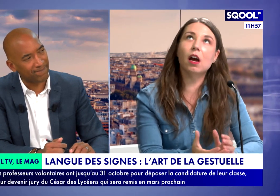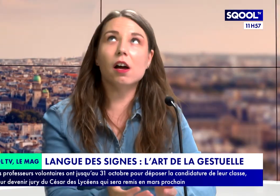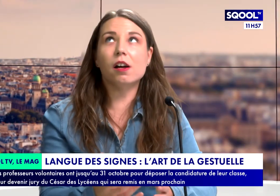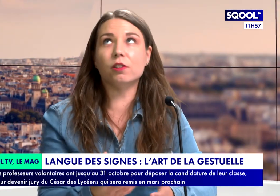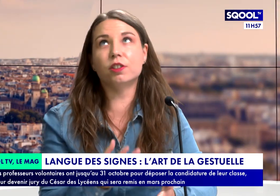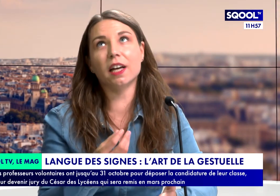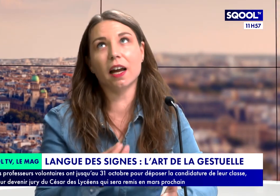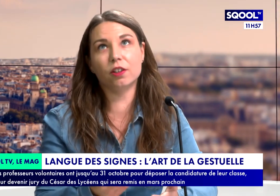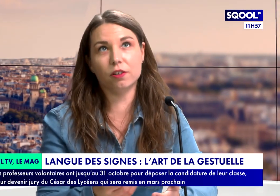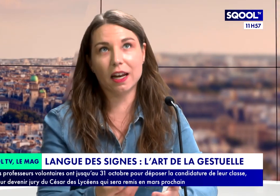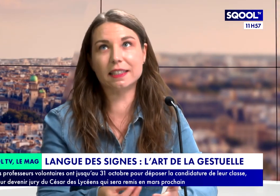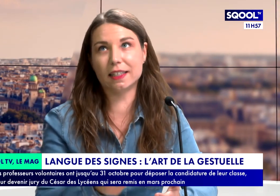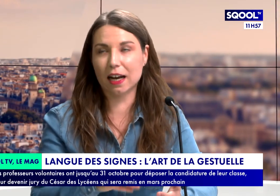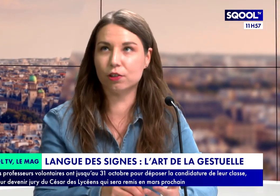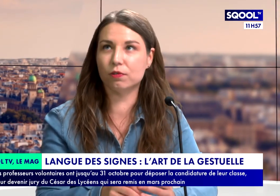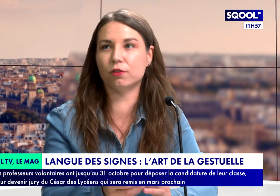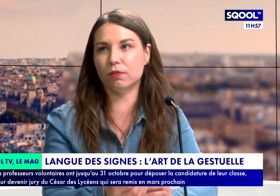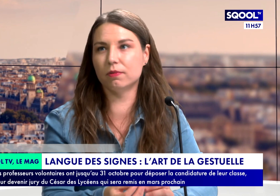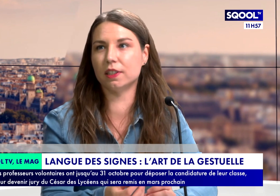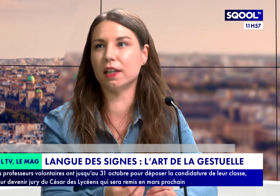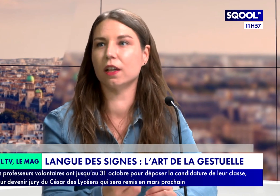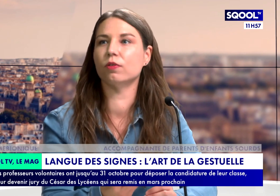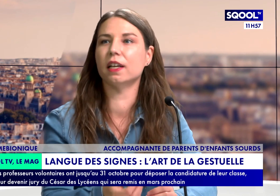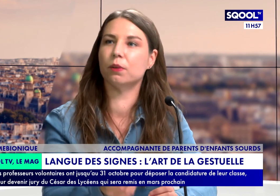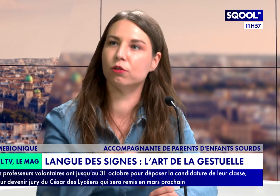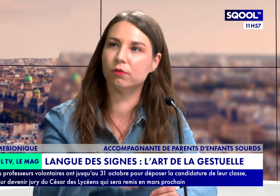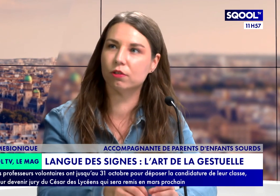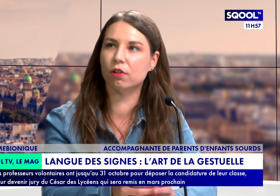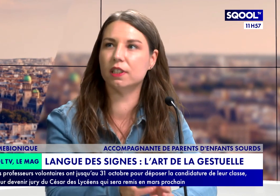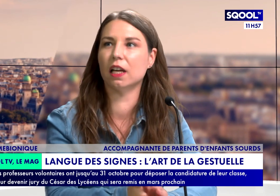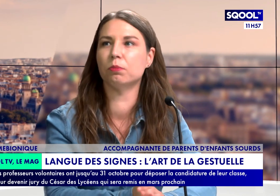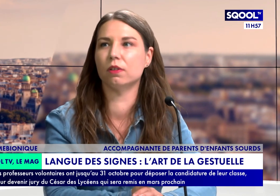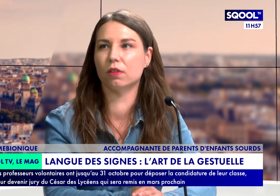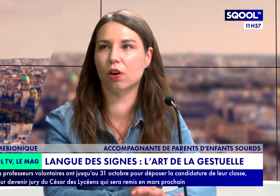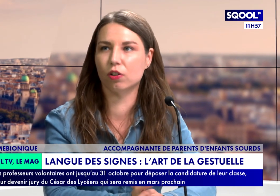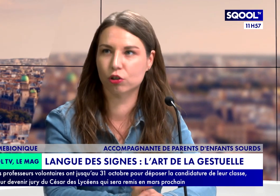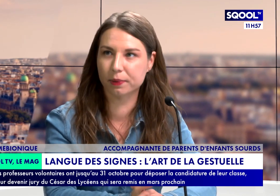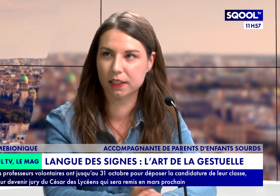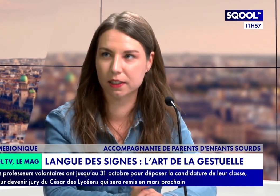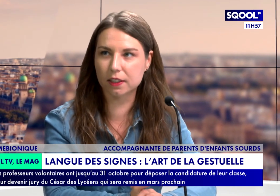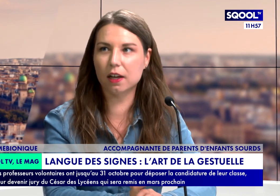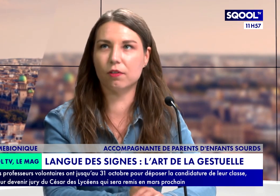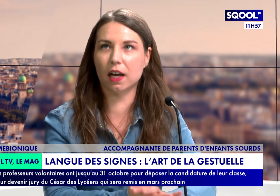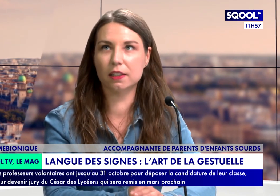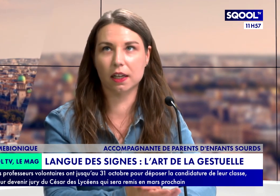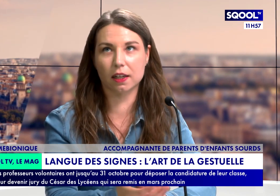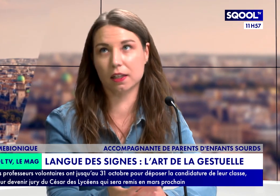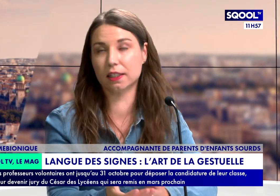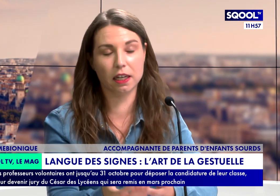Je dirais que l'intégration évolue. C'est-à-dire qu'on accepte mieux le handicap en entreprise. Voilà, c'est quelque